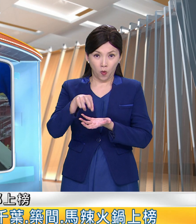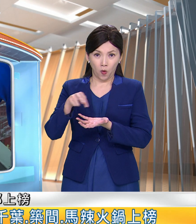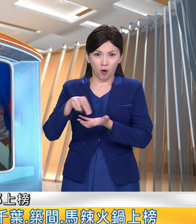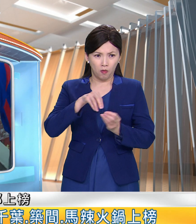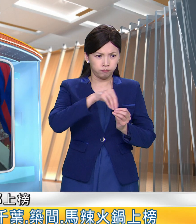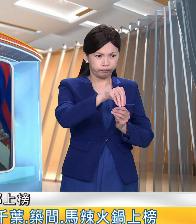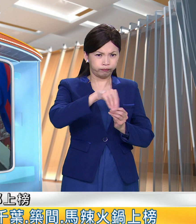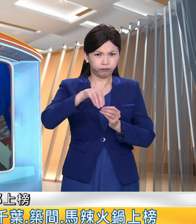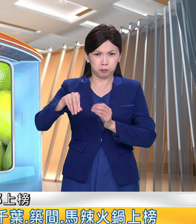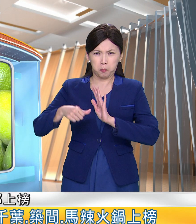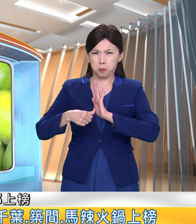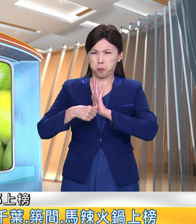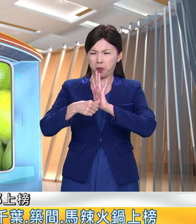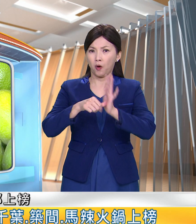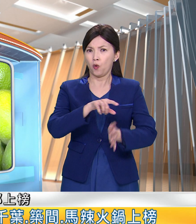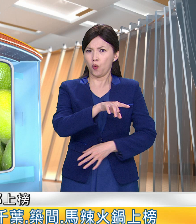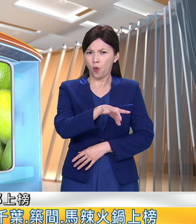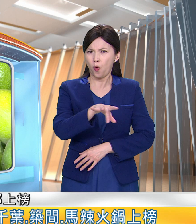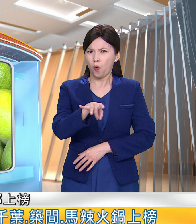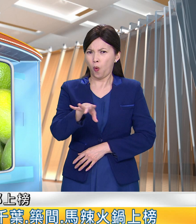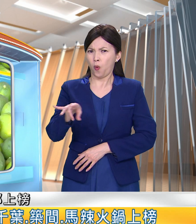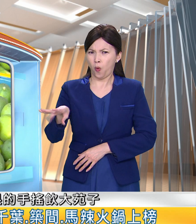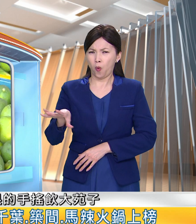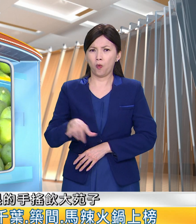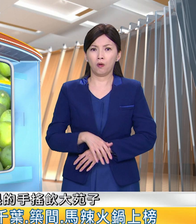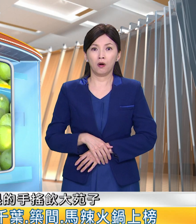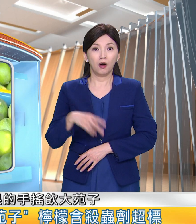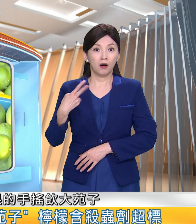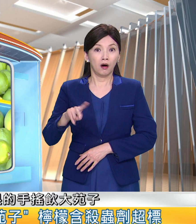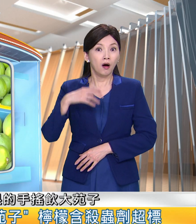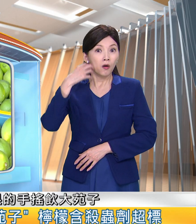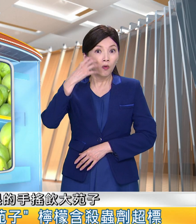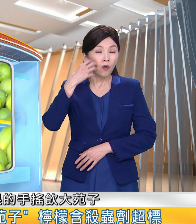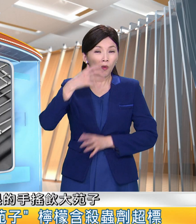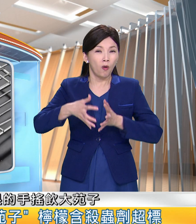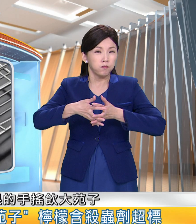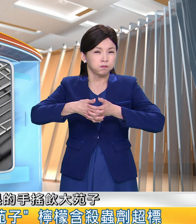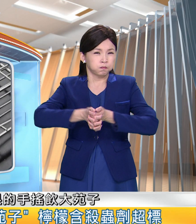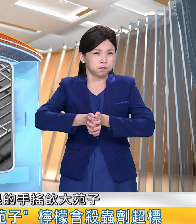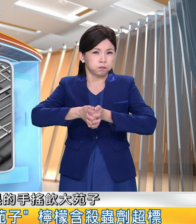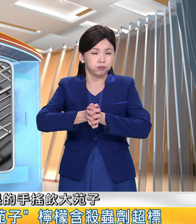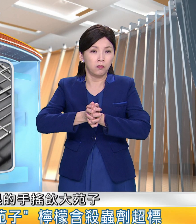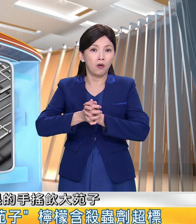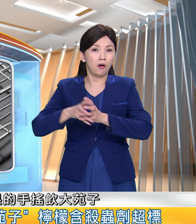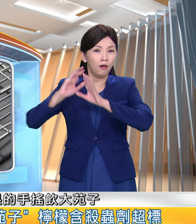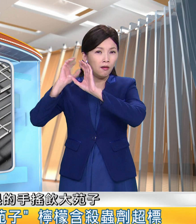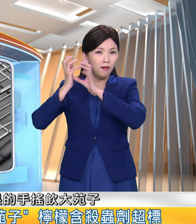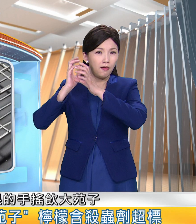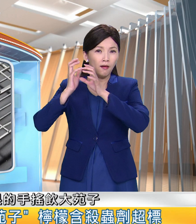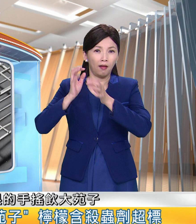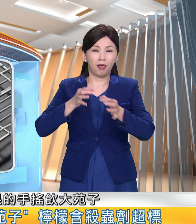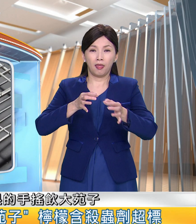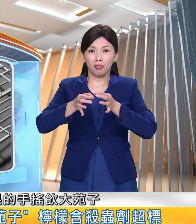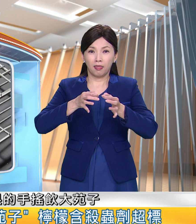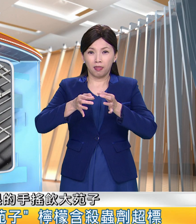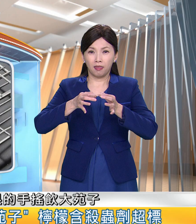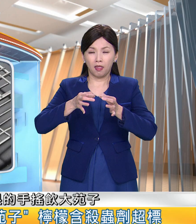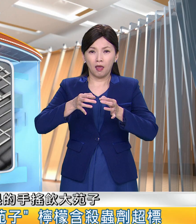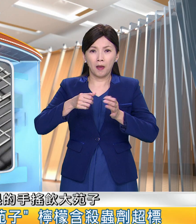榜。另外，主打新鲜水果的手摇饮大院子